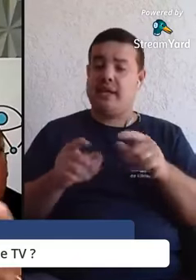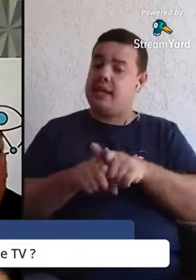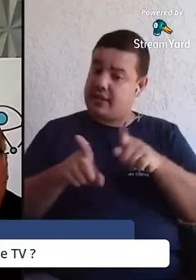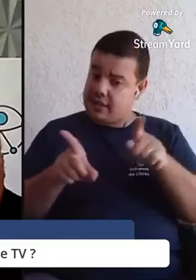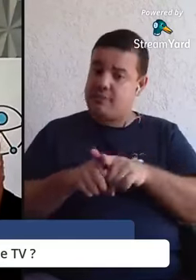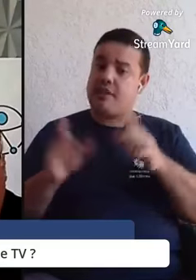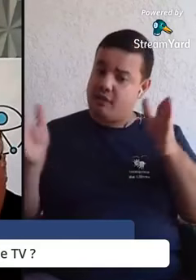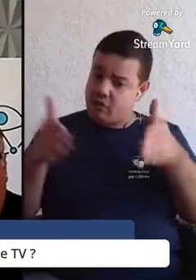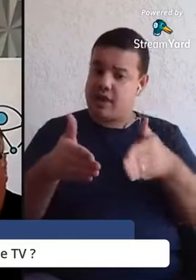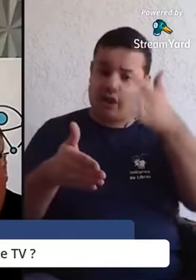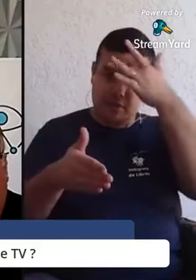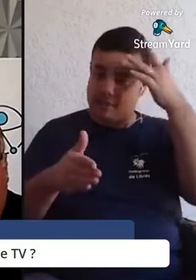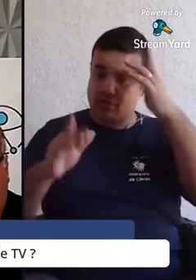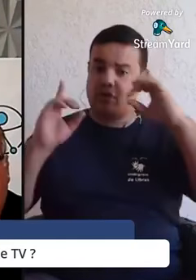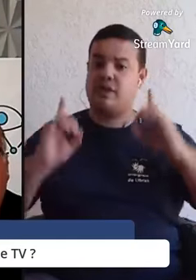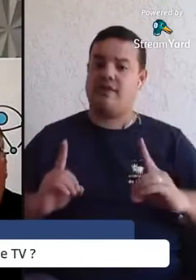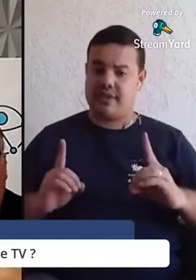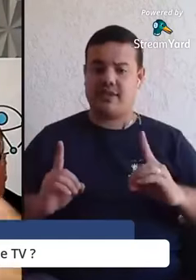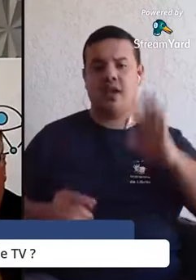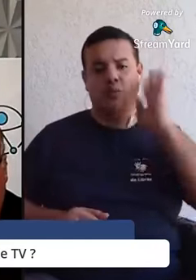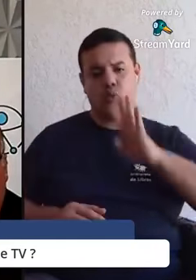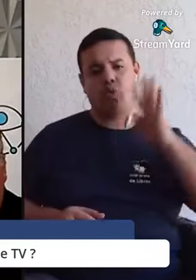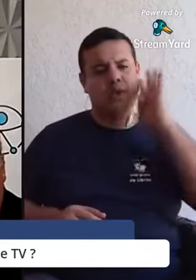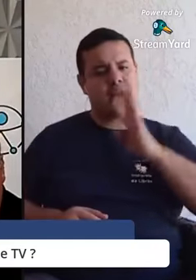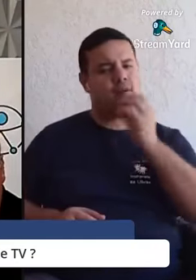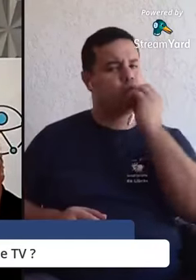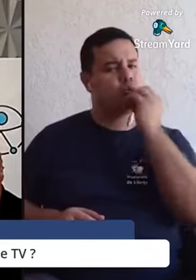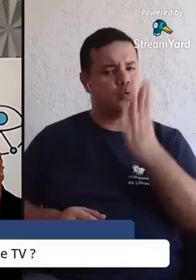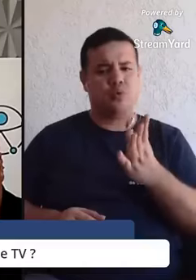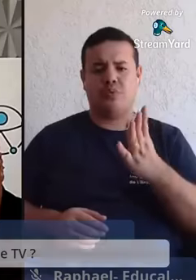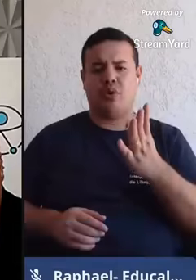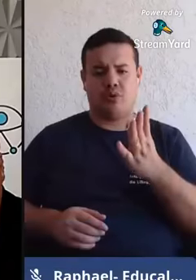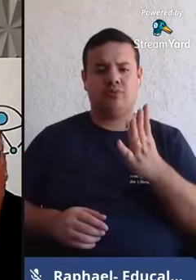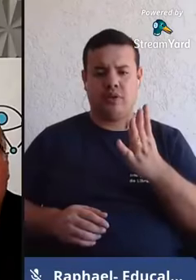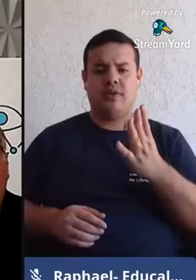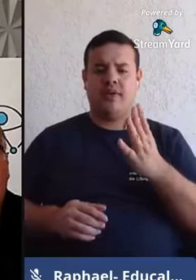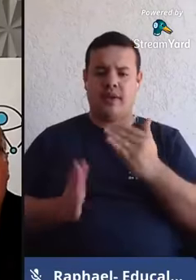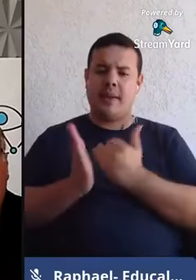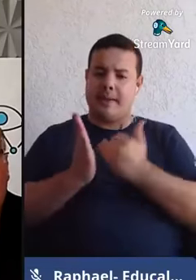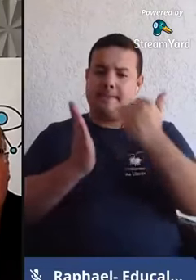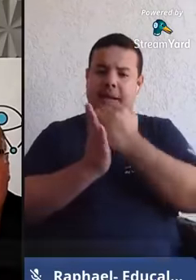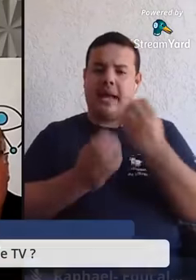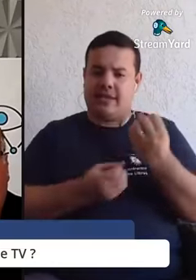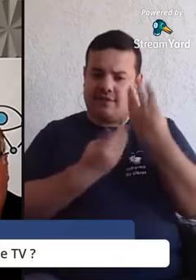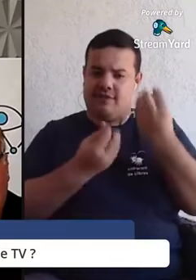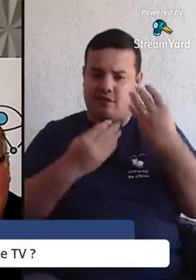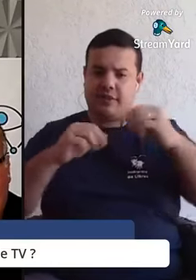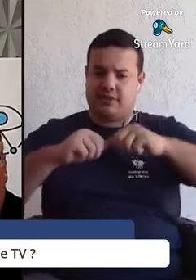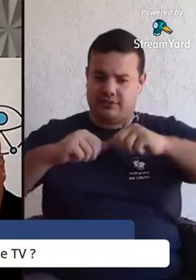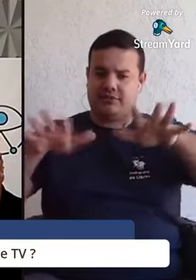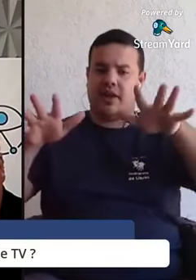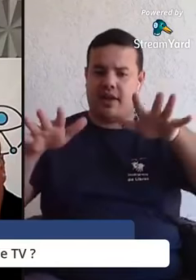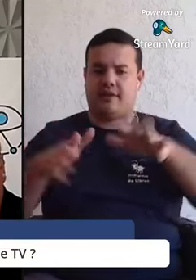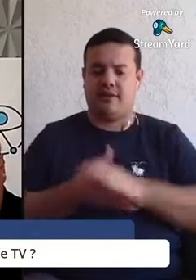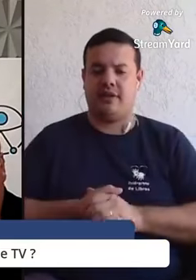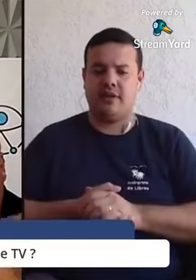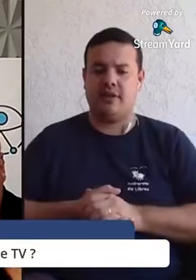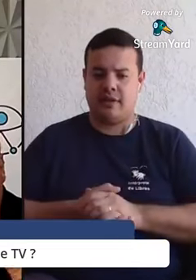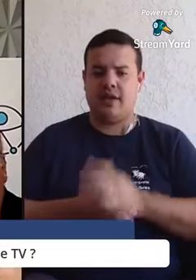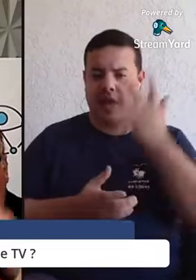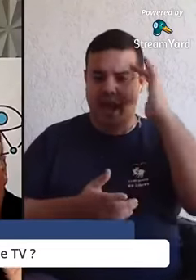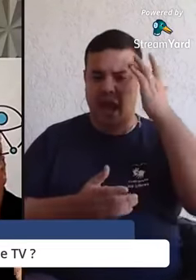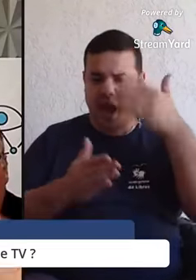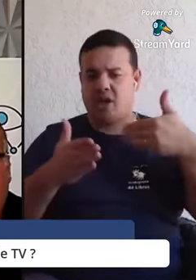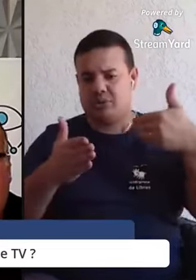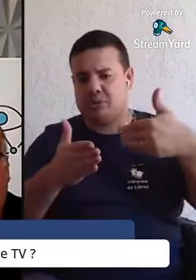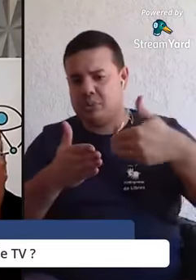com deficiência. Mas é uma coisa bem legal, bem bacana. Você vai estar sabendo mais sobre isso em breve aí. Tá bom. E a gente deve voltar a falar disso